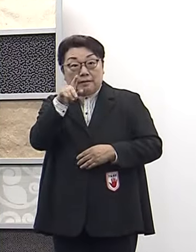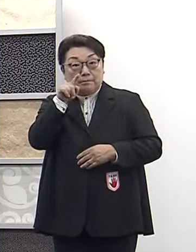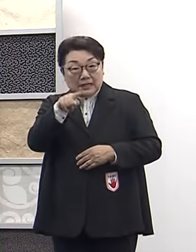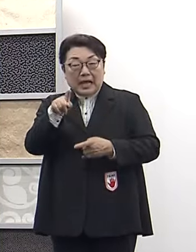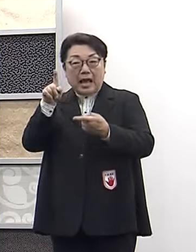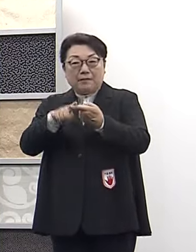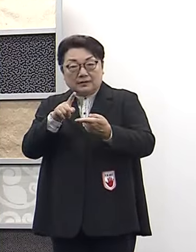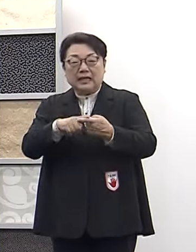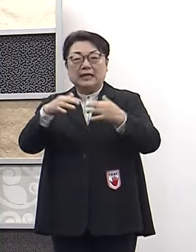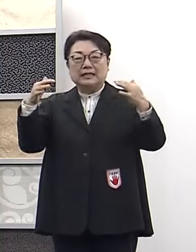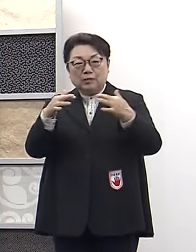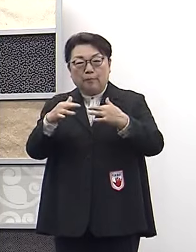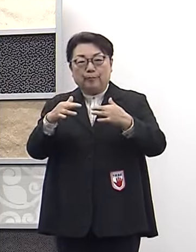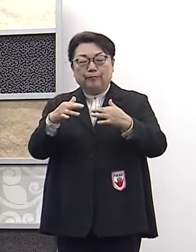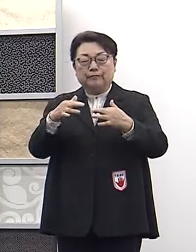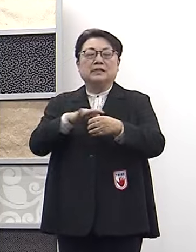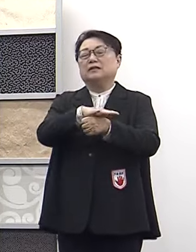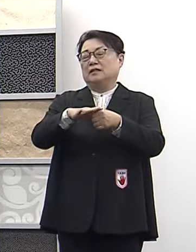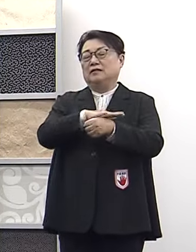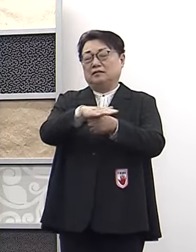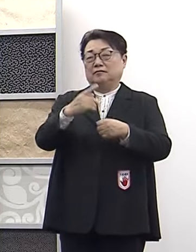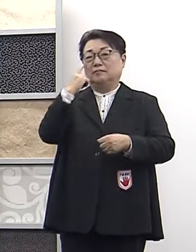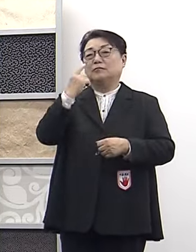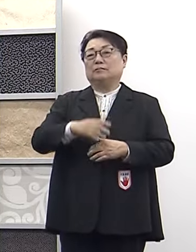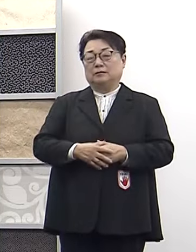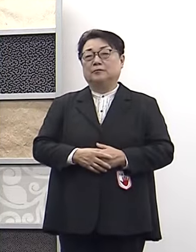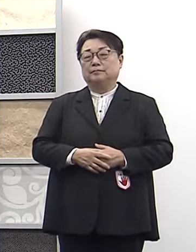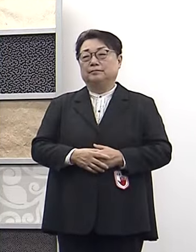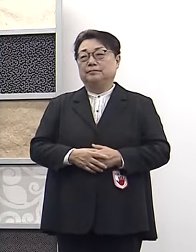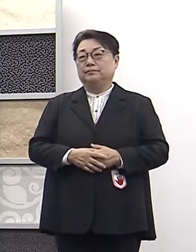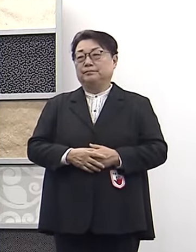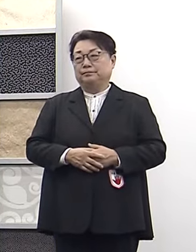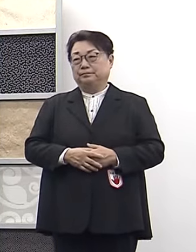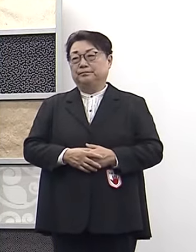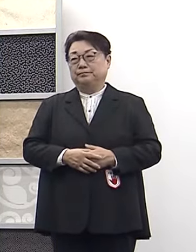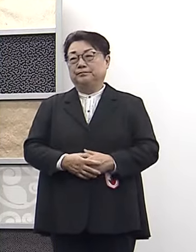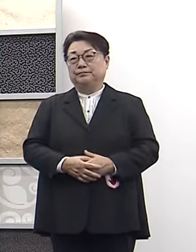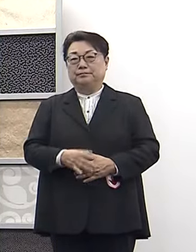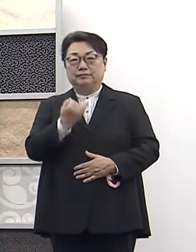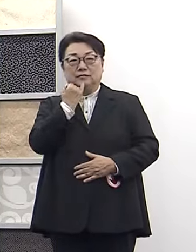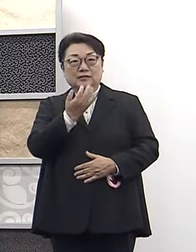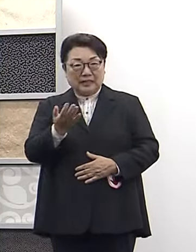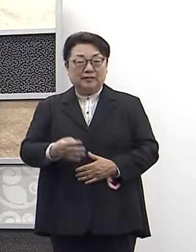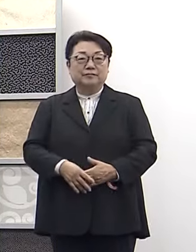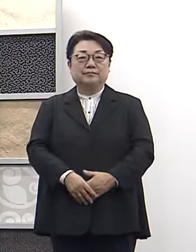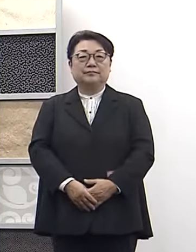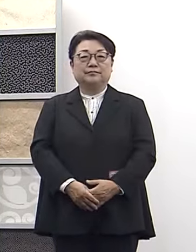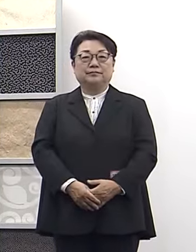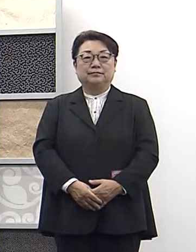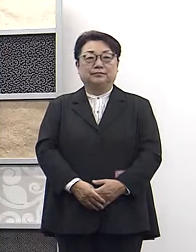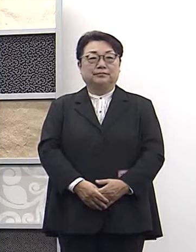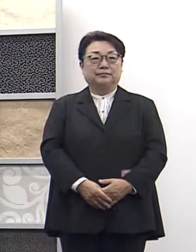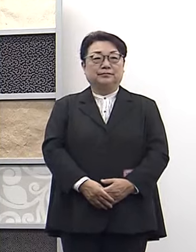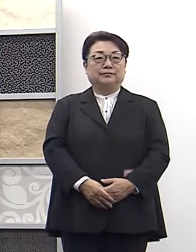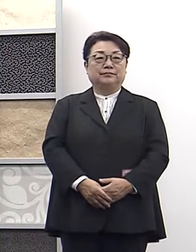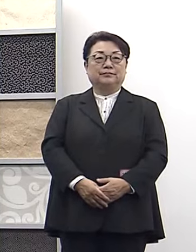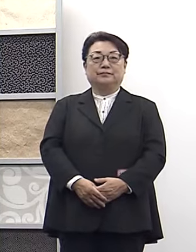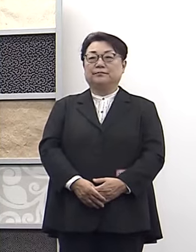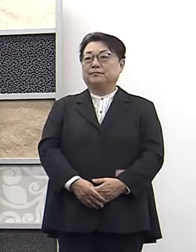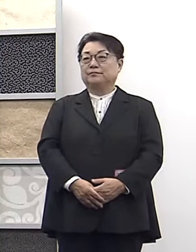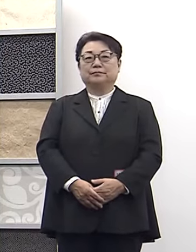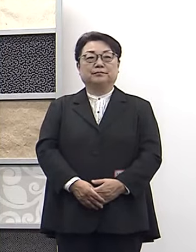のパーツになるかなと思う次第であります。 よろしいでしょうか。他にいかがでしょうか。時